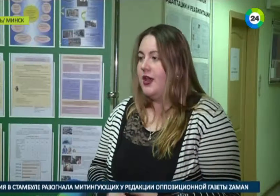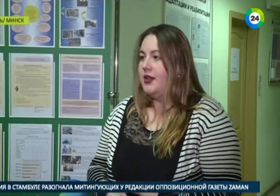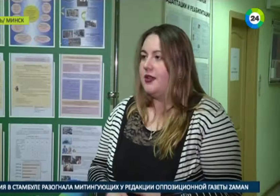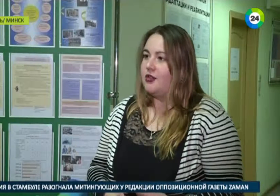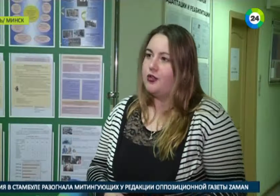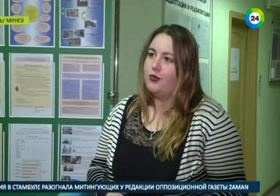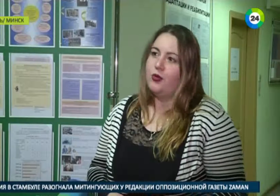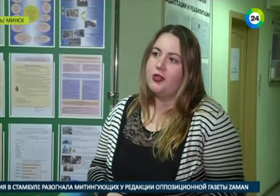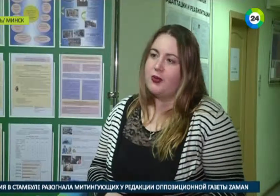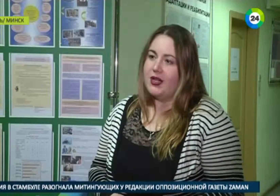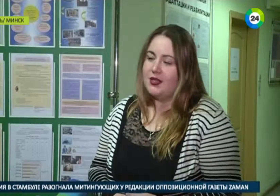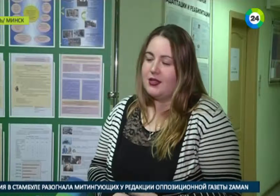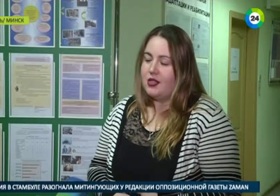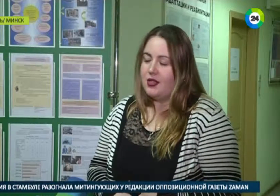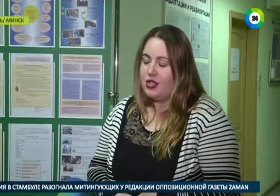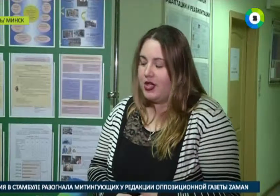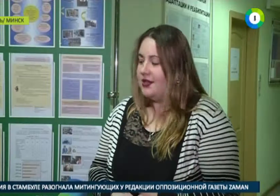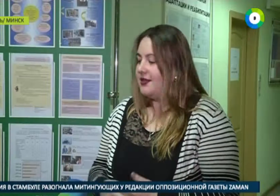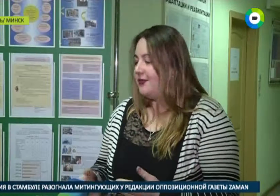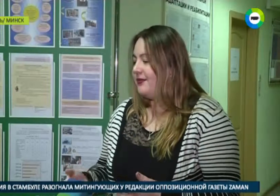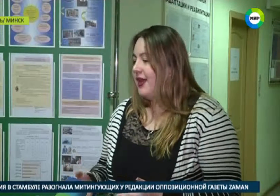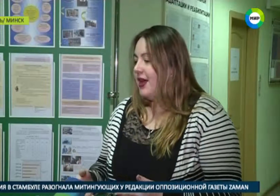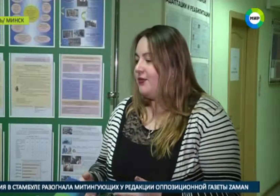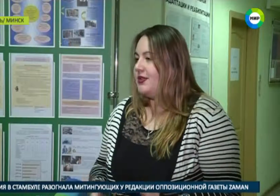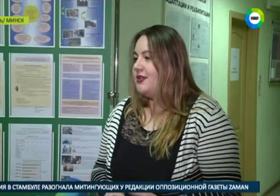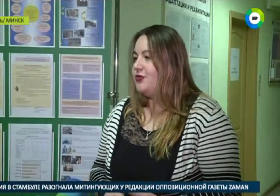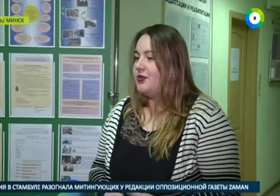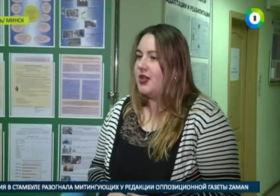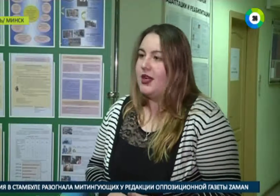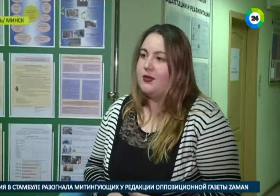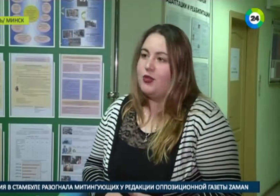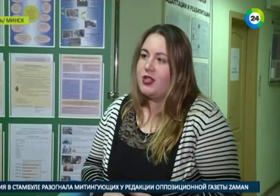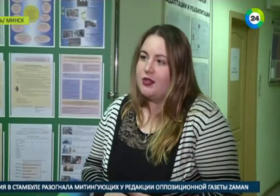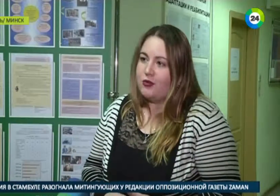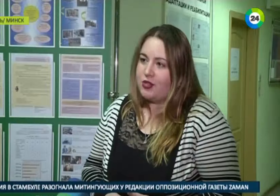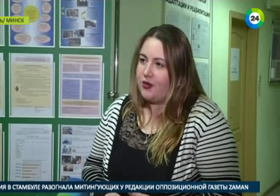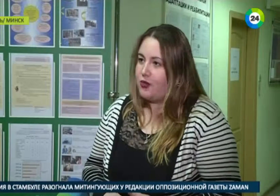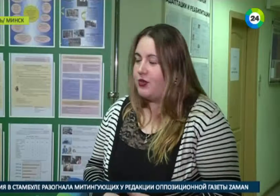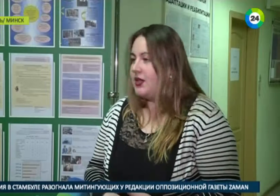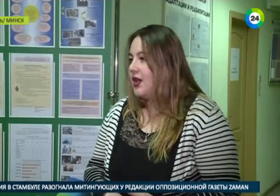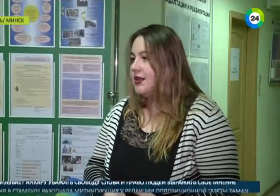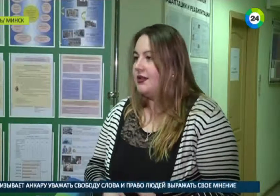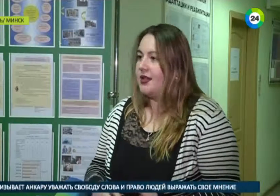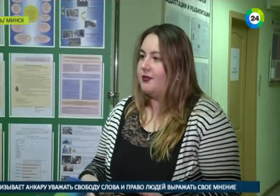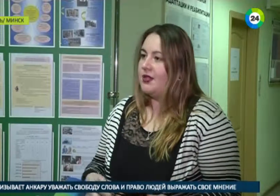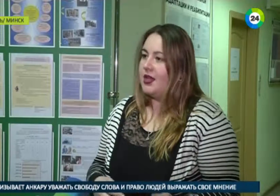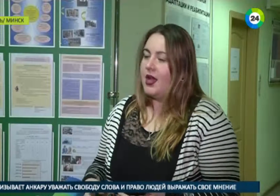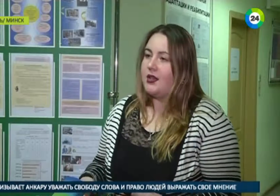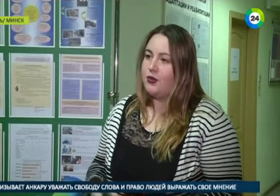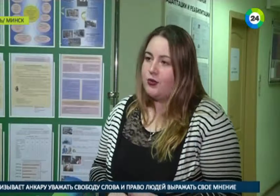И также, чтобы доктор правильно назначил лечение, там, объяснил, может быть, какая-то ему диета нужна, может быть, какая-то, ну, там, не такая нагрузка,